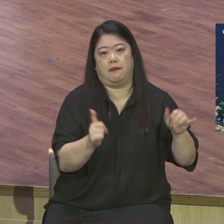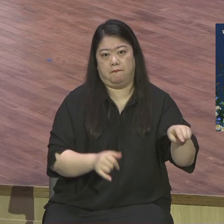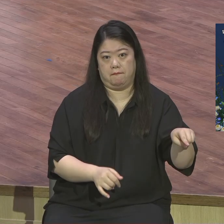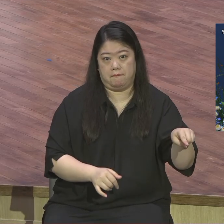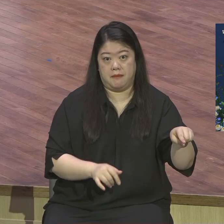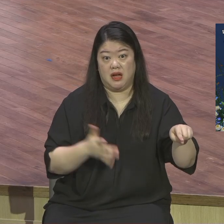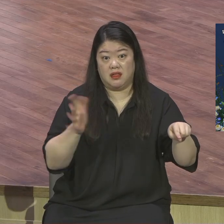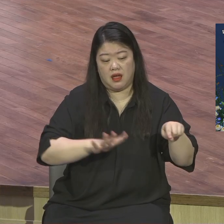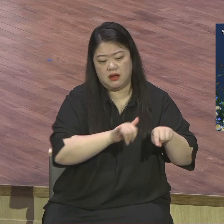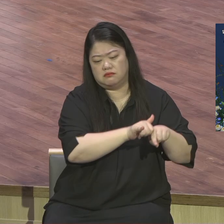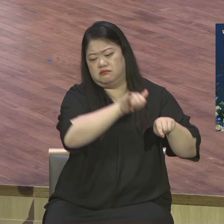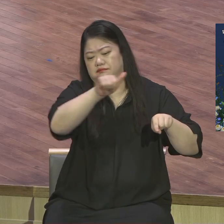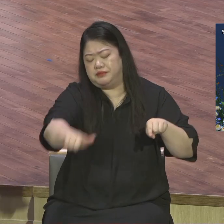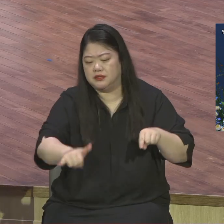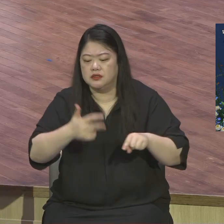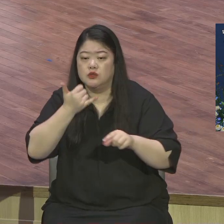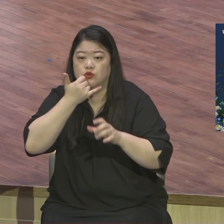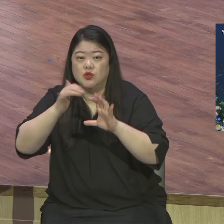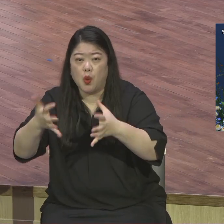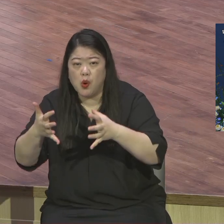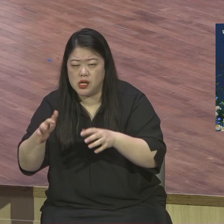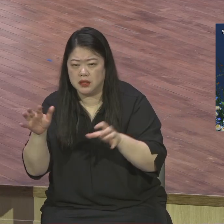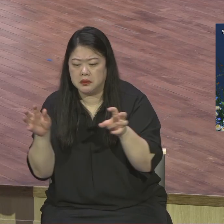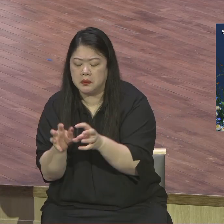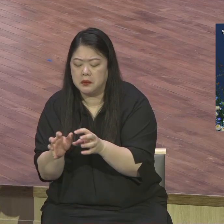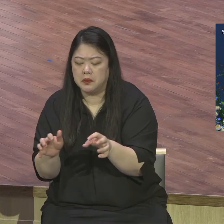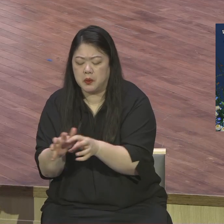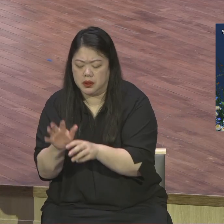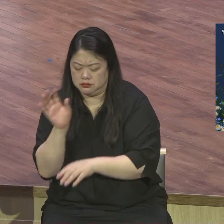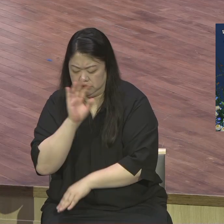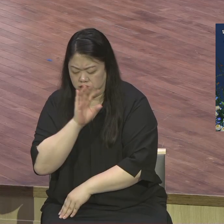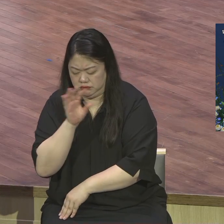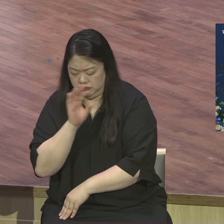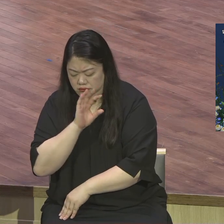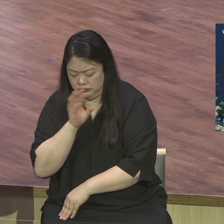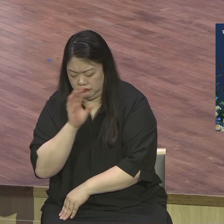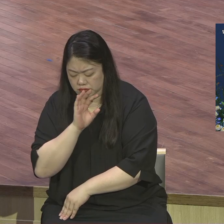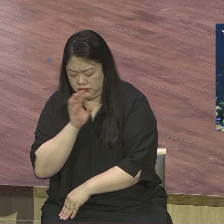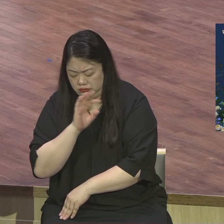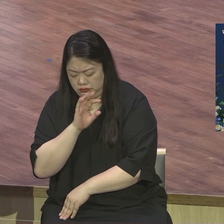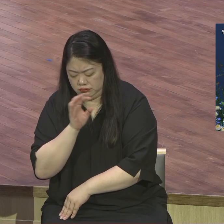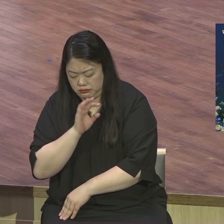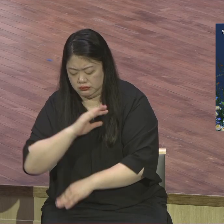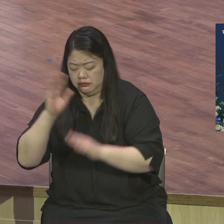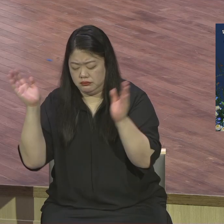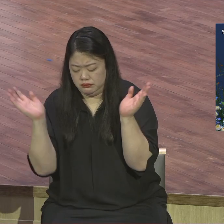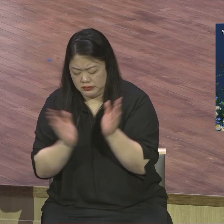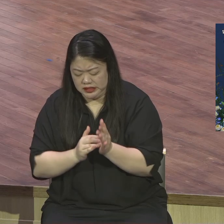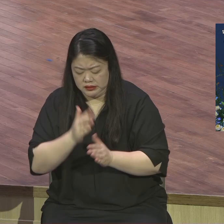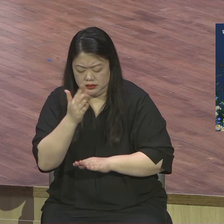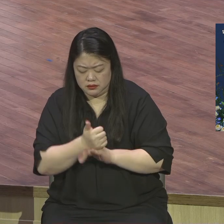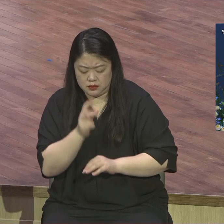피나게 했는 겁니다. 피나게 그 훈련의 시간이 있었기 때문에 세계를 흔들어버린 거예요.